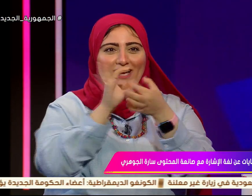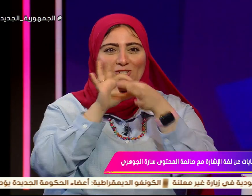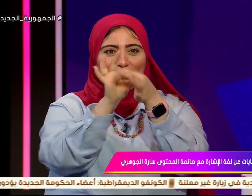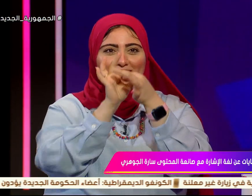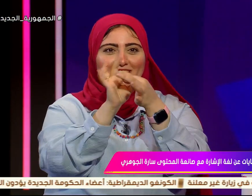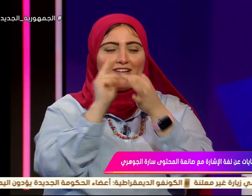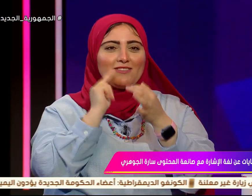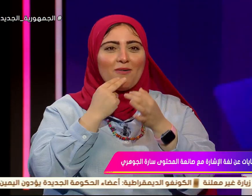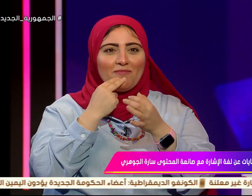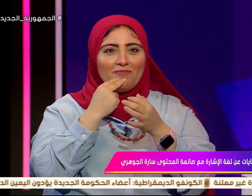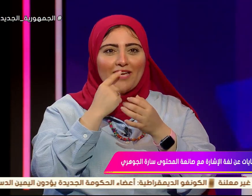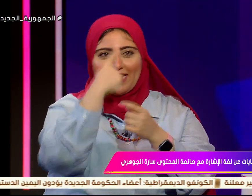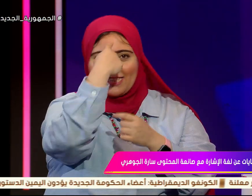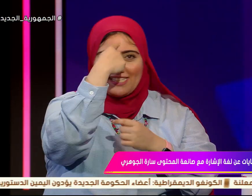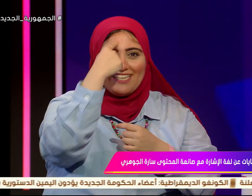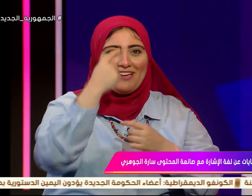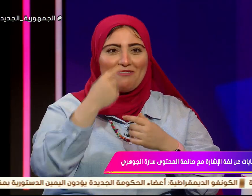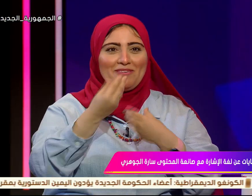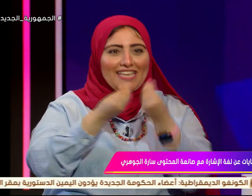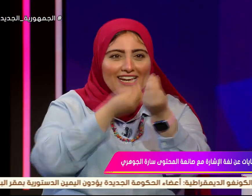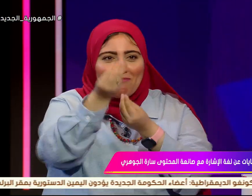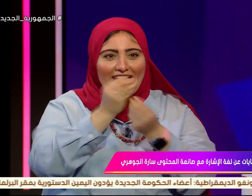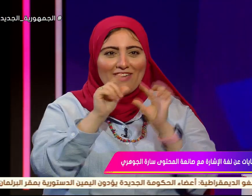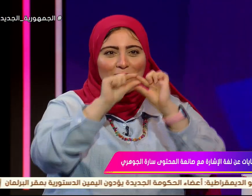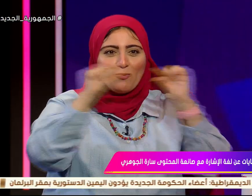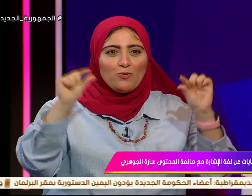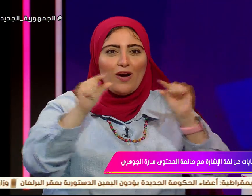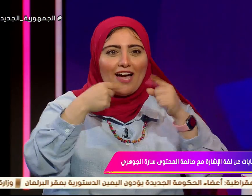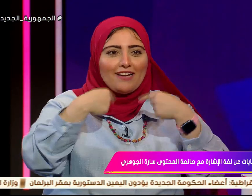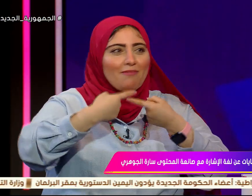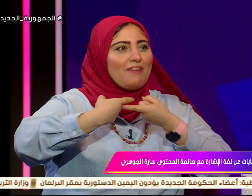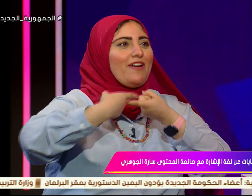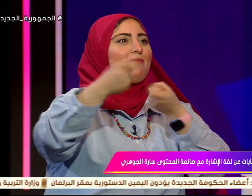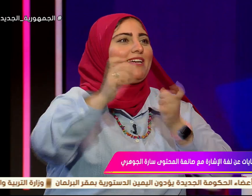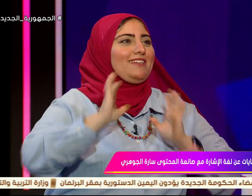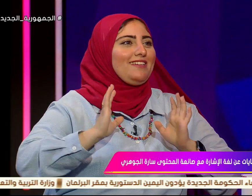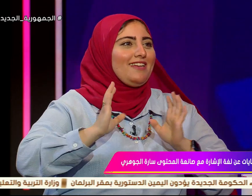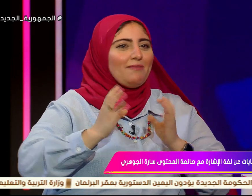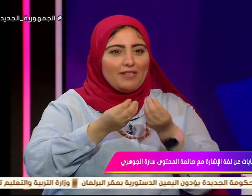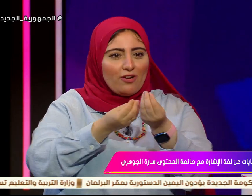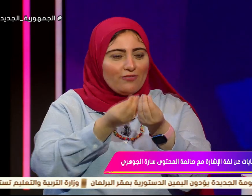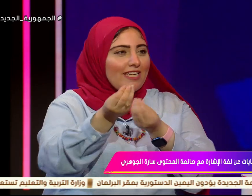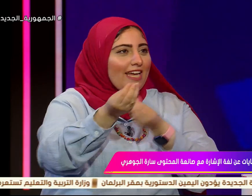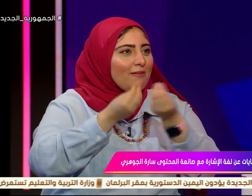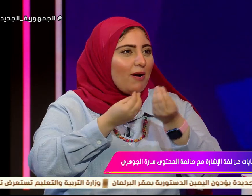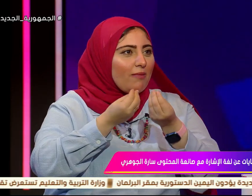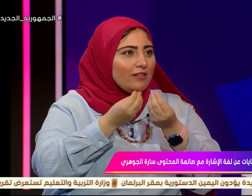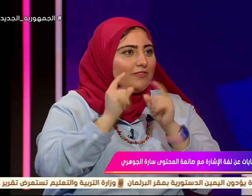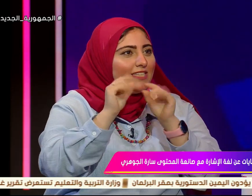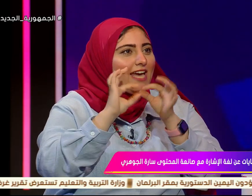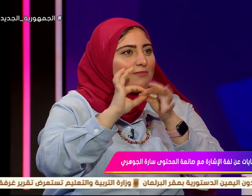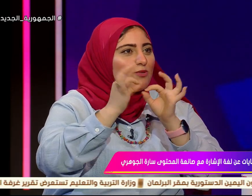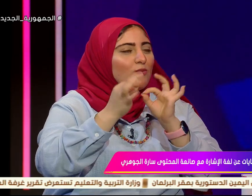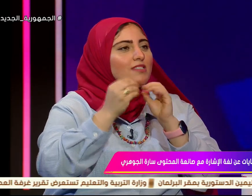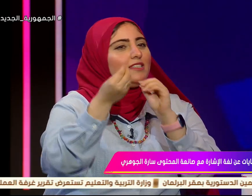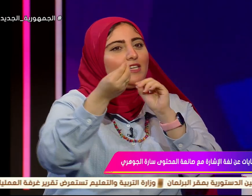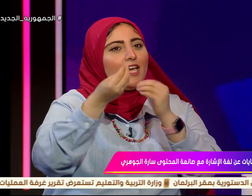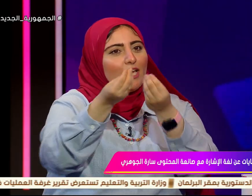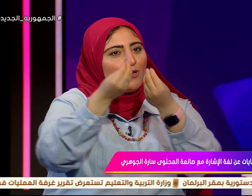مع شخص قصم هندي بيتكلم معايا في موضوع انا بفهمك بنعرف نتكلم مع بعض في همزه وصل ان